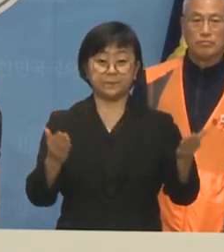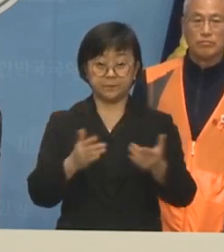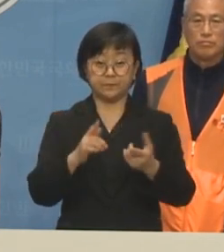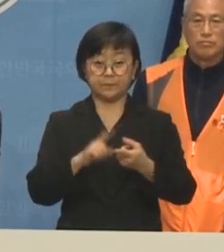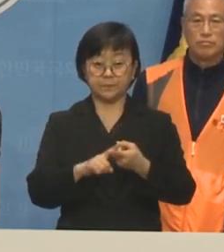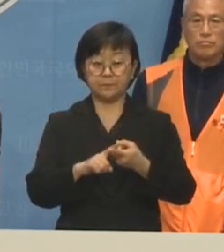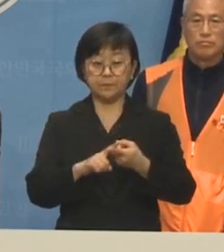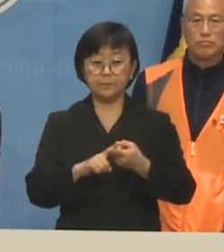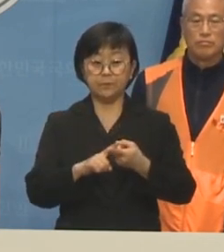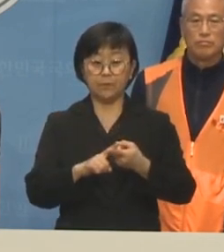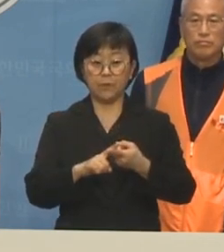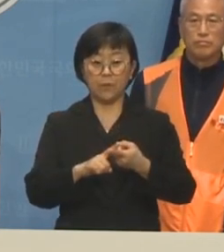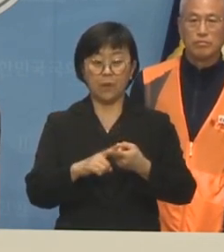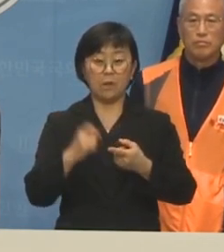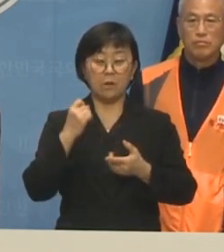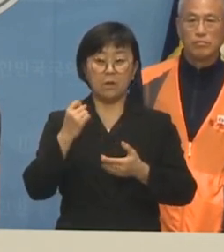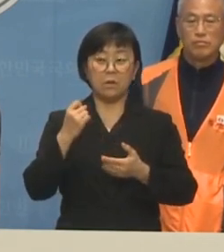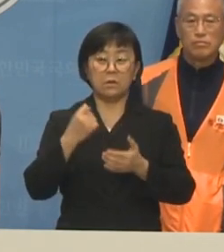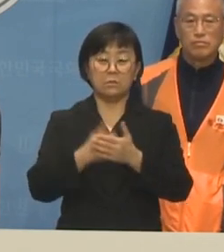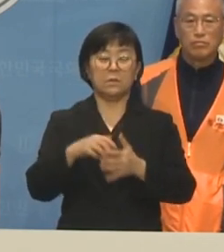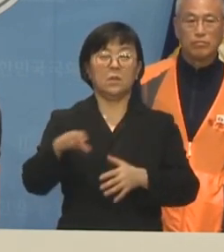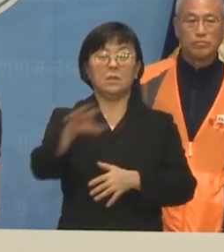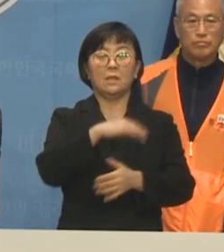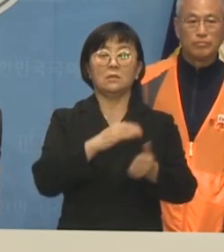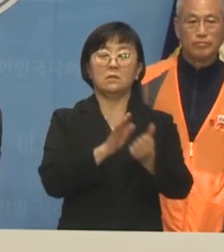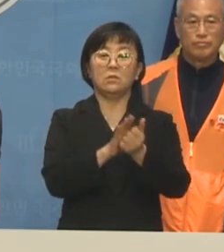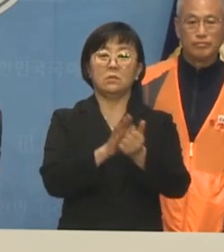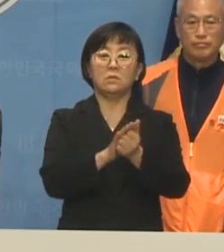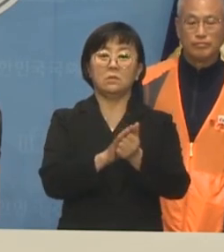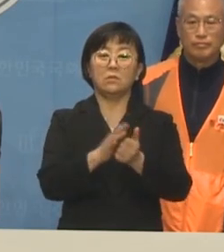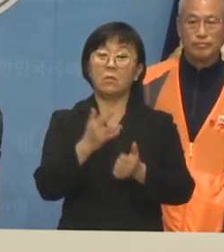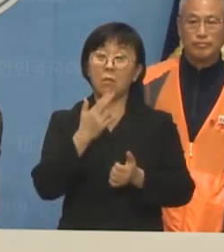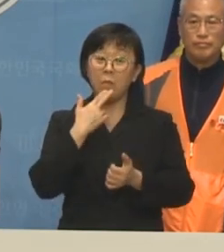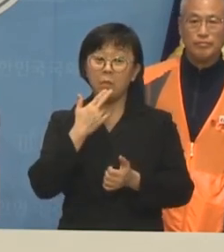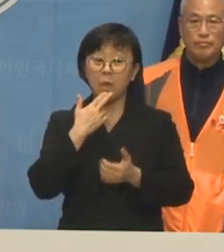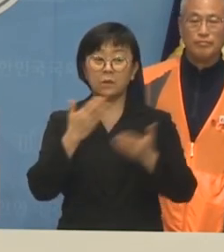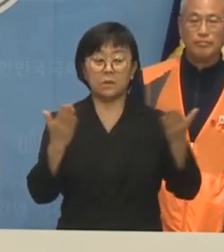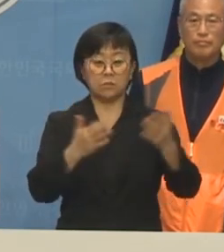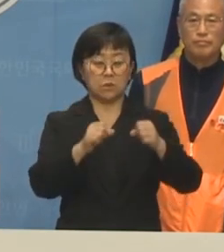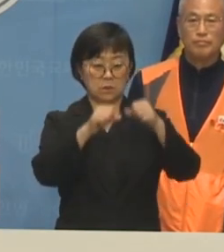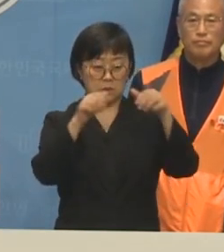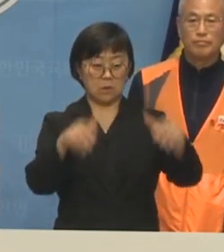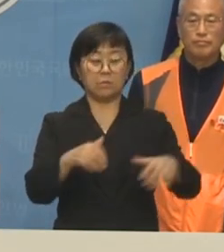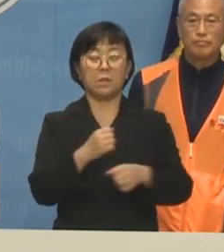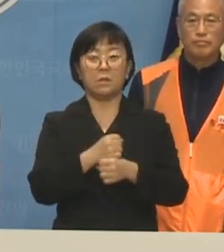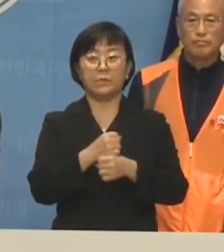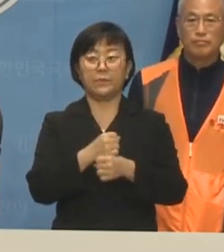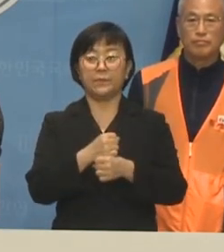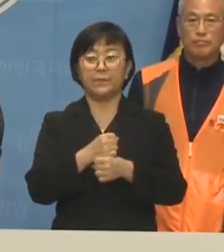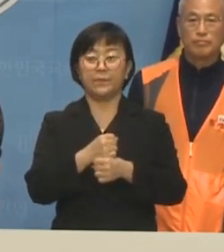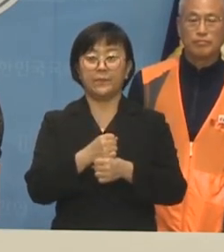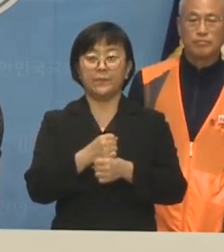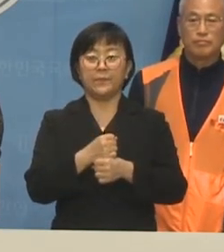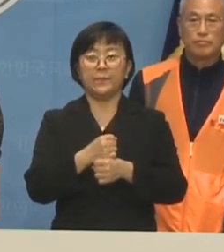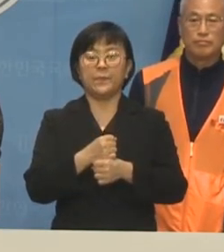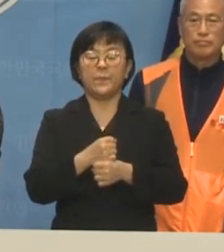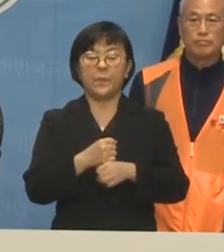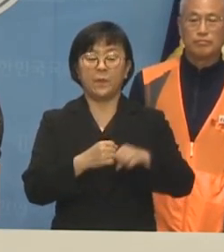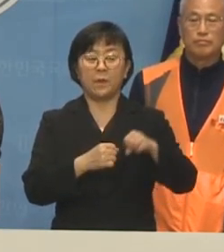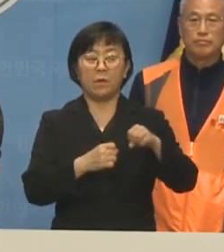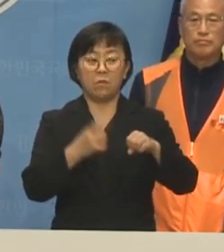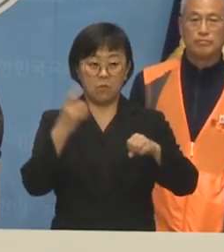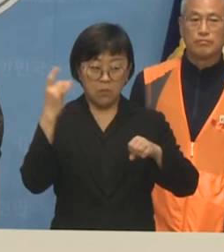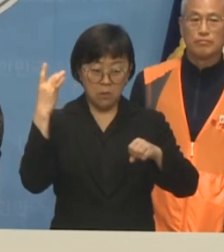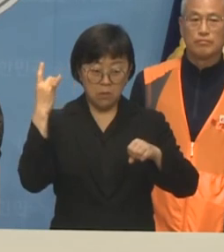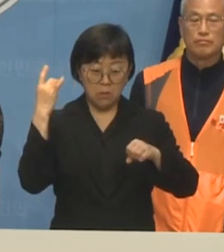직무를 수납원이 아니라 현장 지원직이라는 기존에 없던 직무 체계를 만들면서